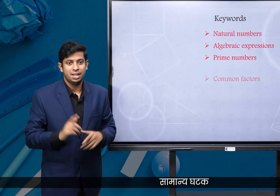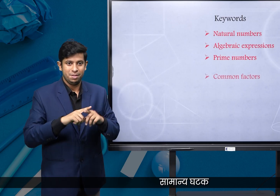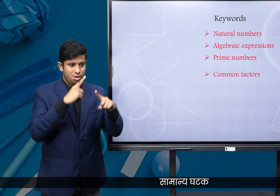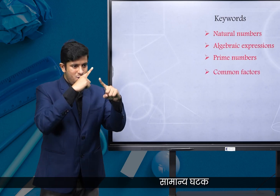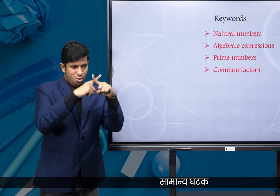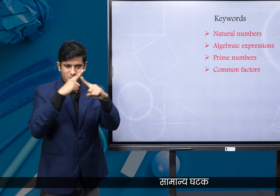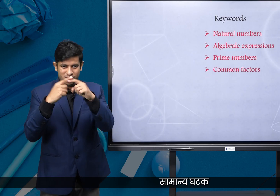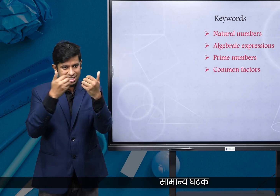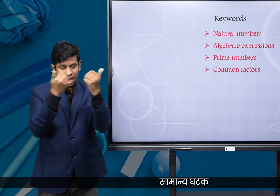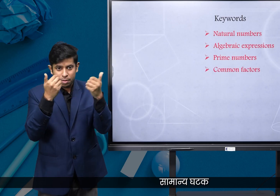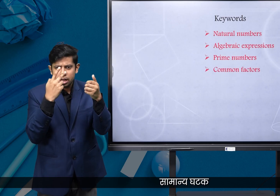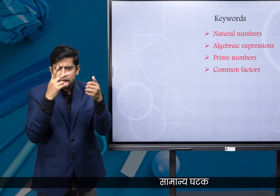सामान्य घटक,